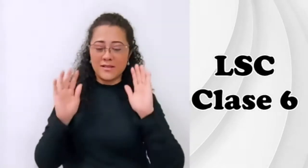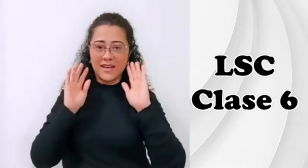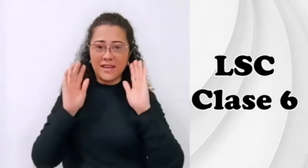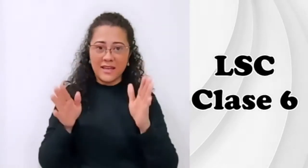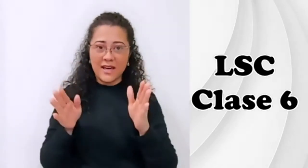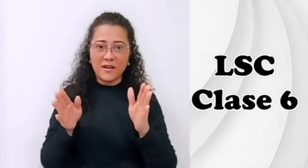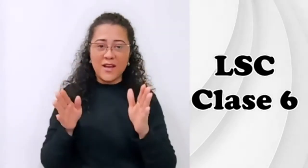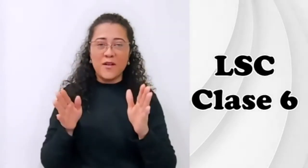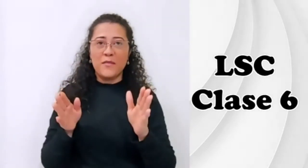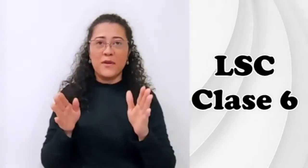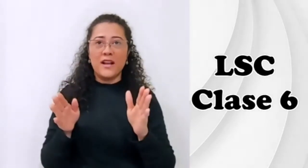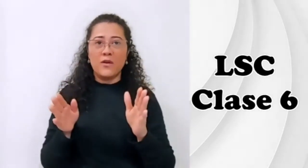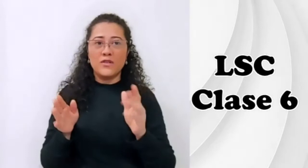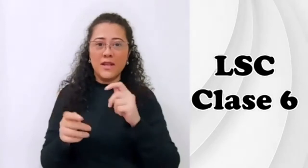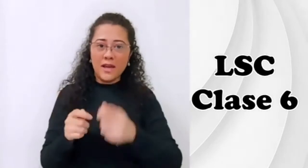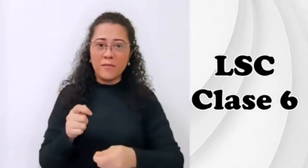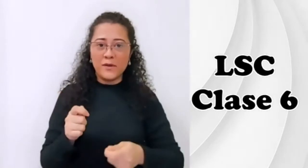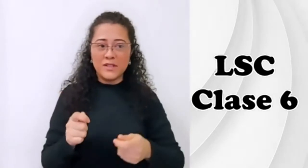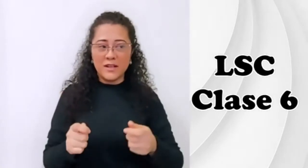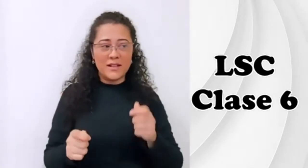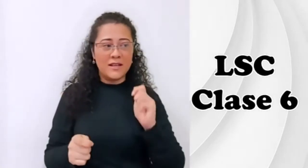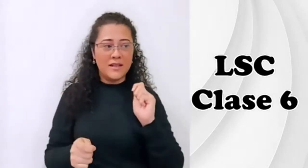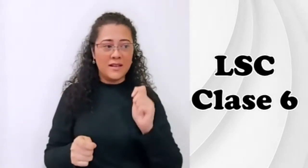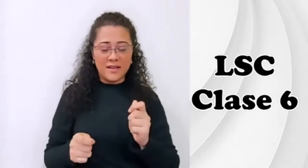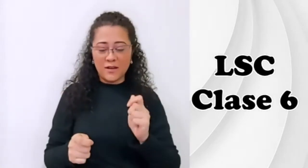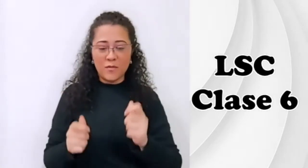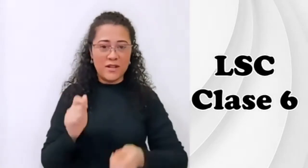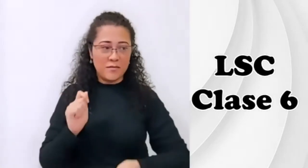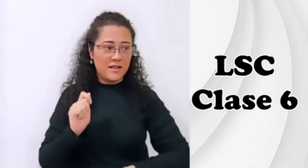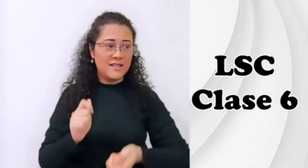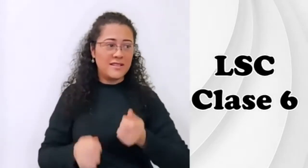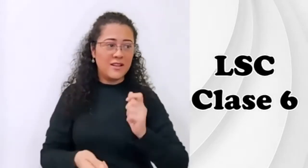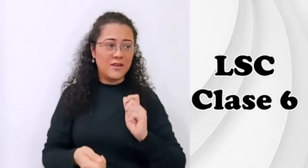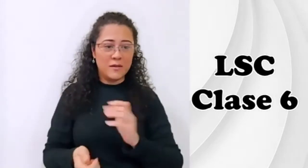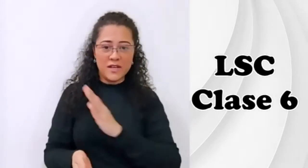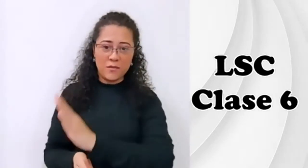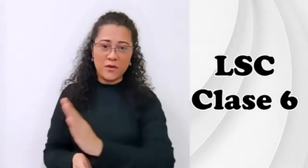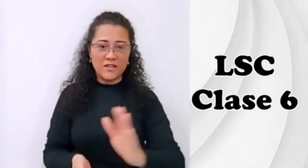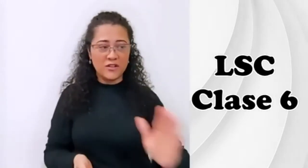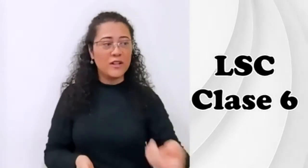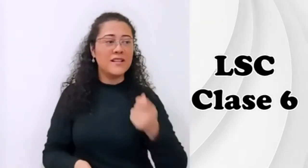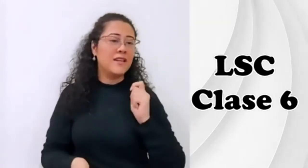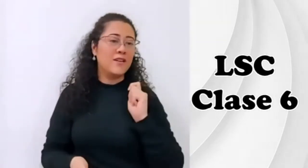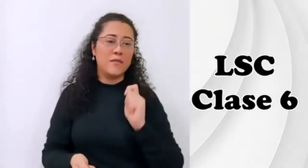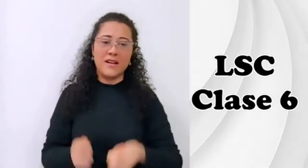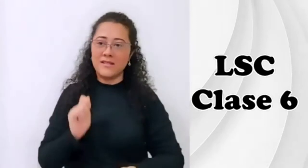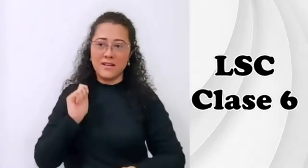se guían por los tiempos y como les van diciendo, ¿cierto? Por las notas y ellos van haciendo